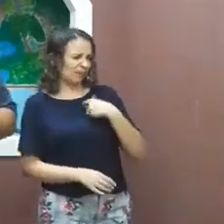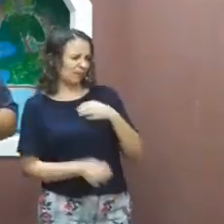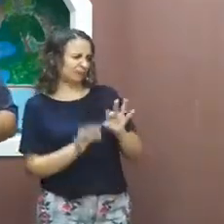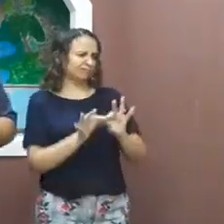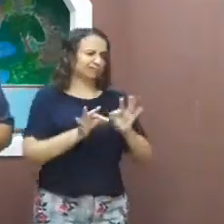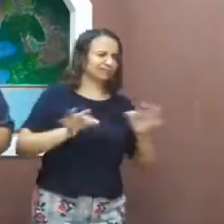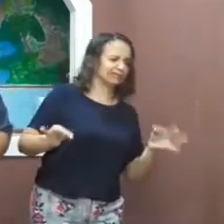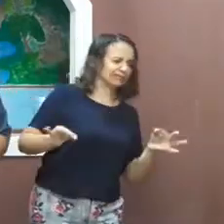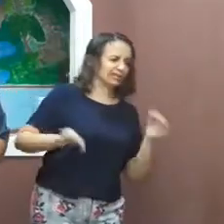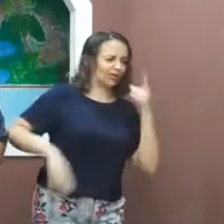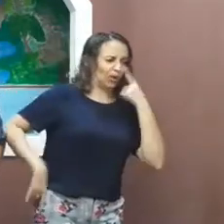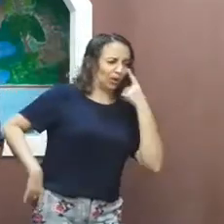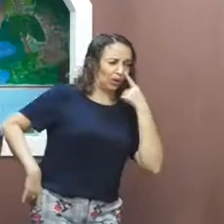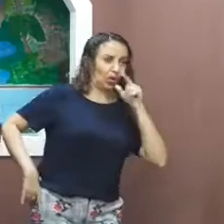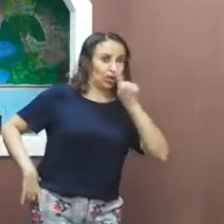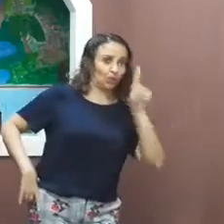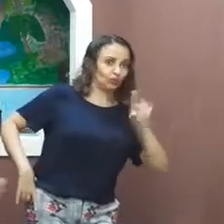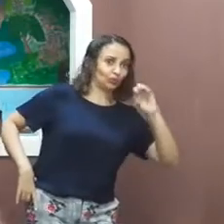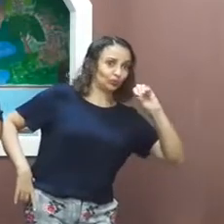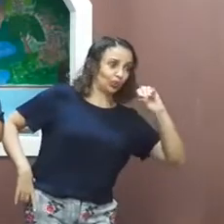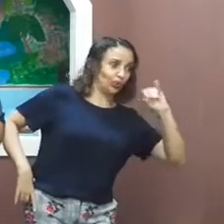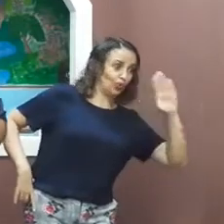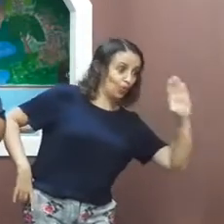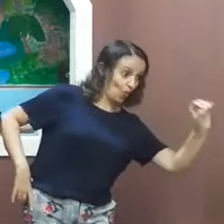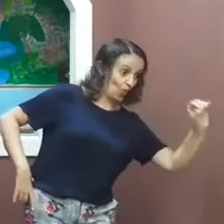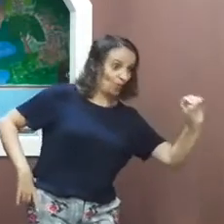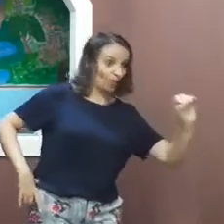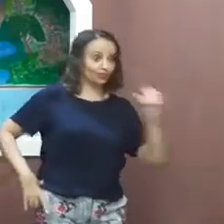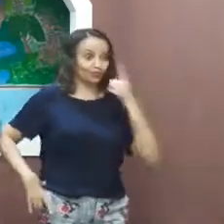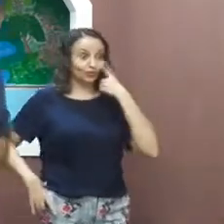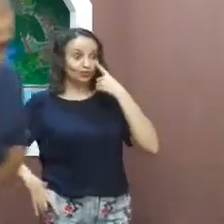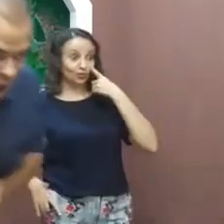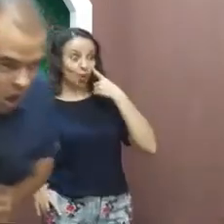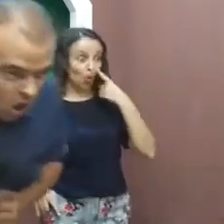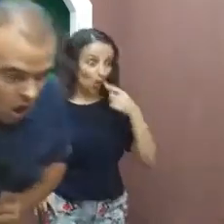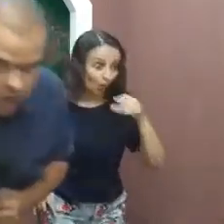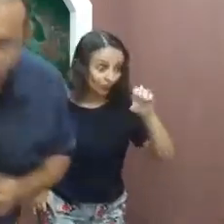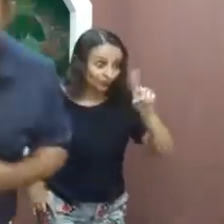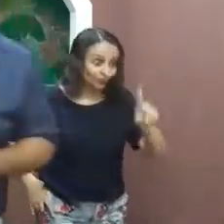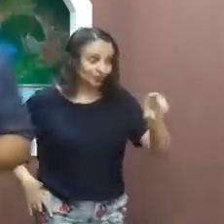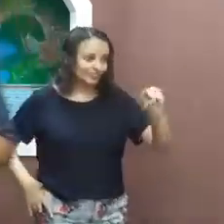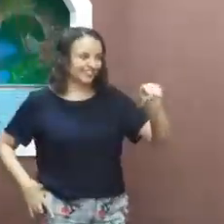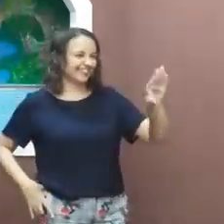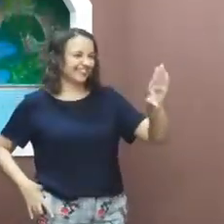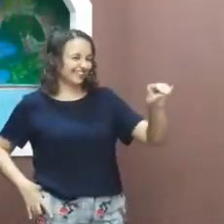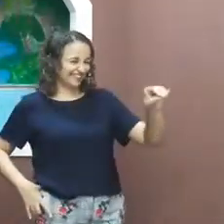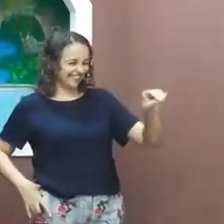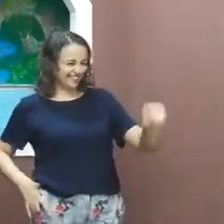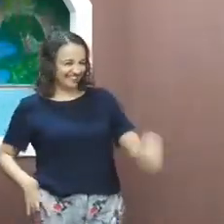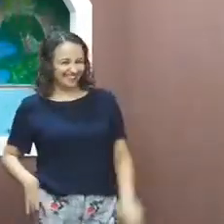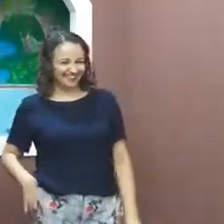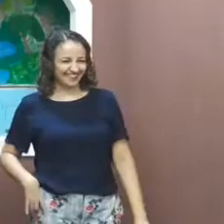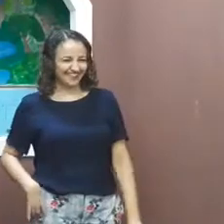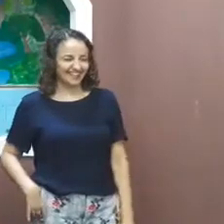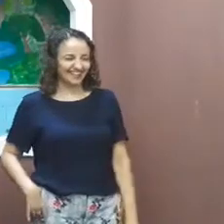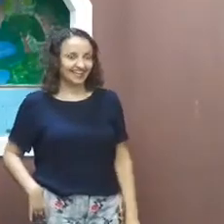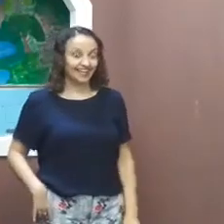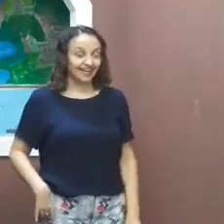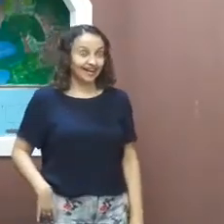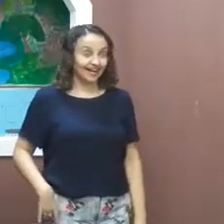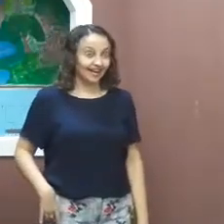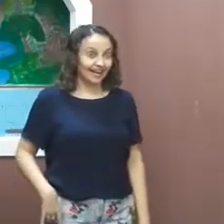barro, zóio. Entendeu, Edna? Ó, sabe? Zóio. Ó, meu zóio